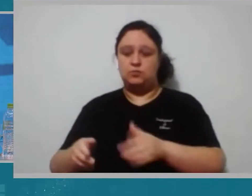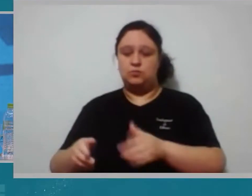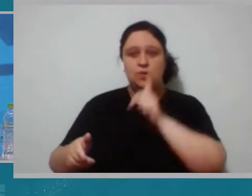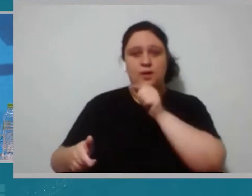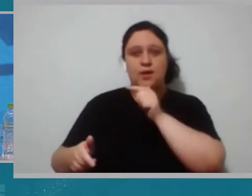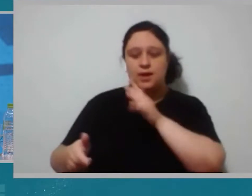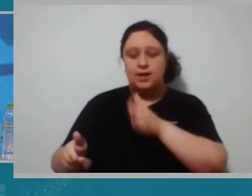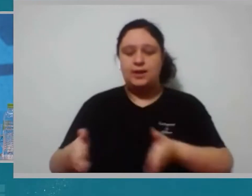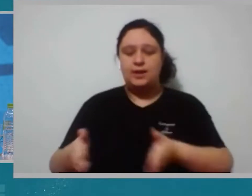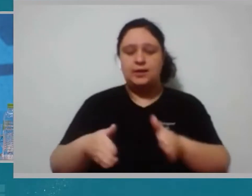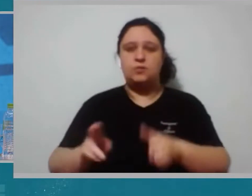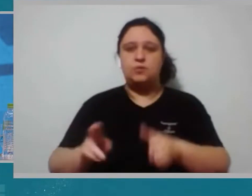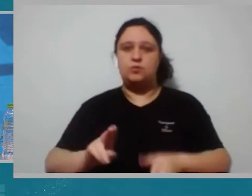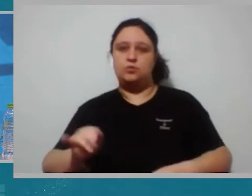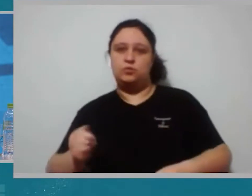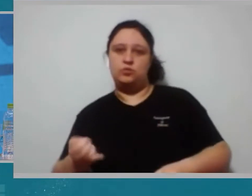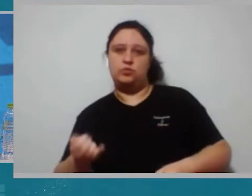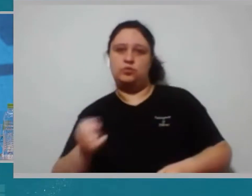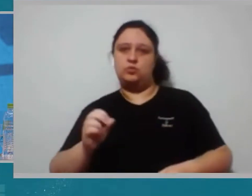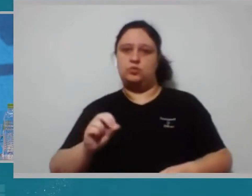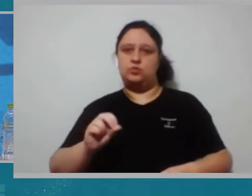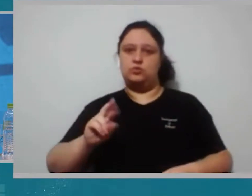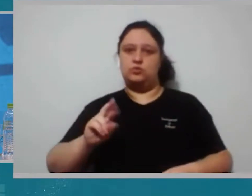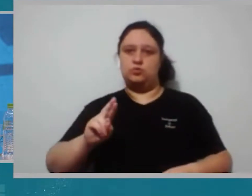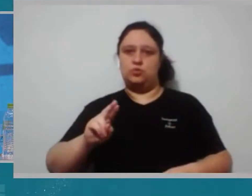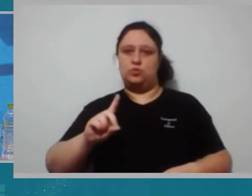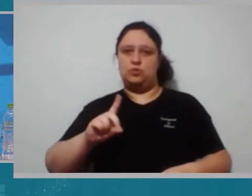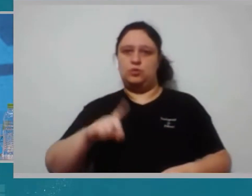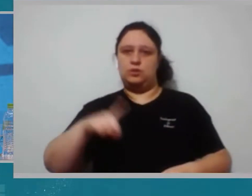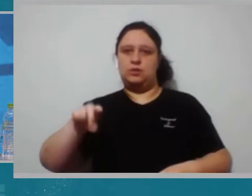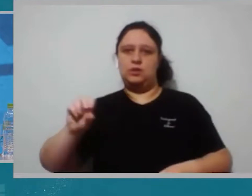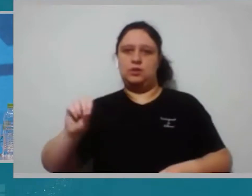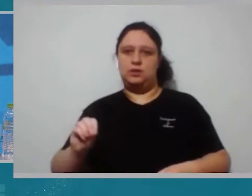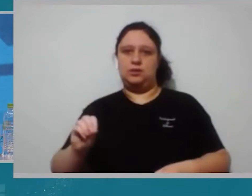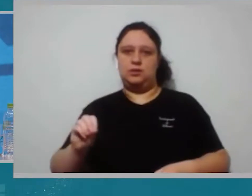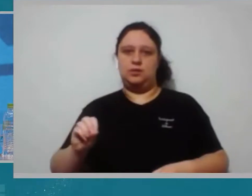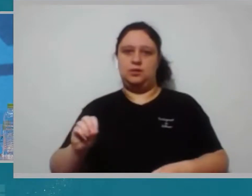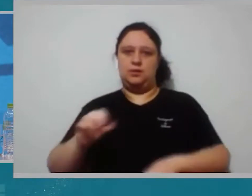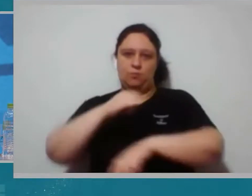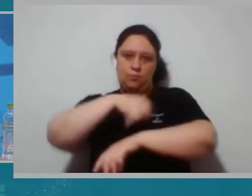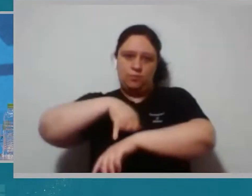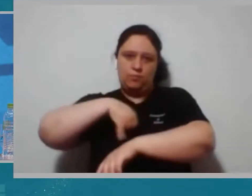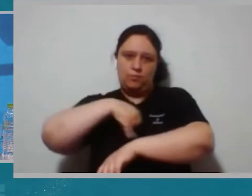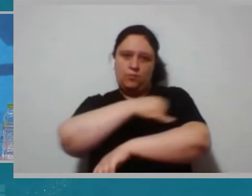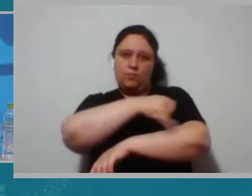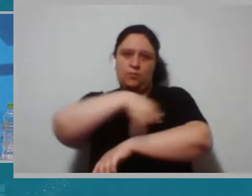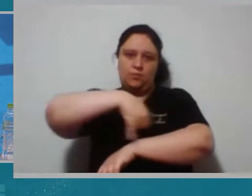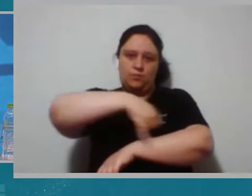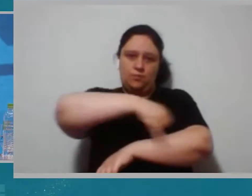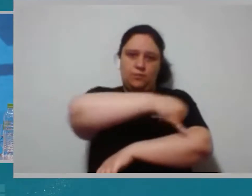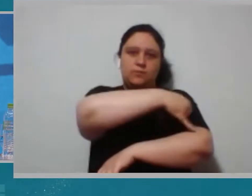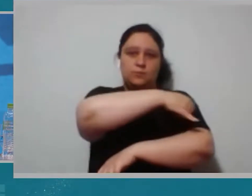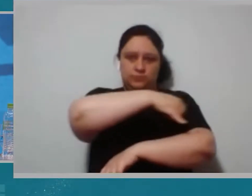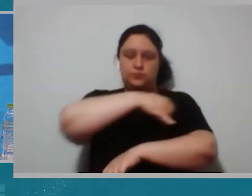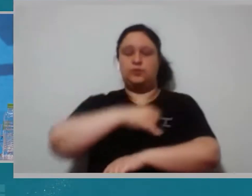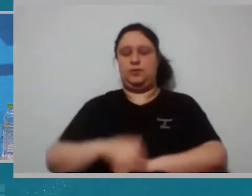confessando os seus pecados. Isso no versículo 6, né? Agora vamos ver um pouquinho em